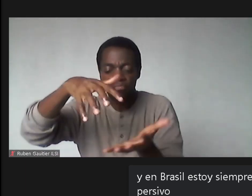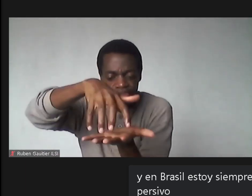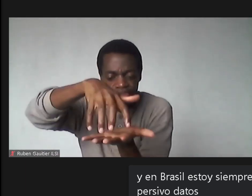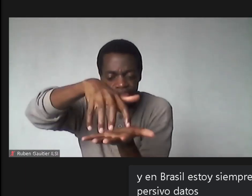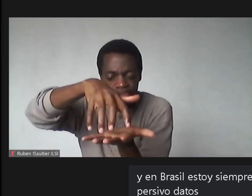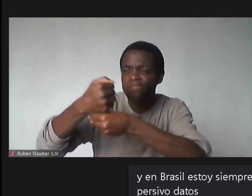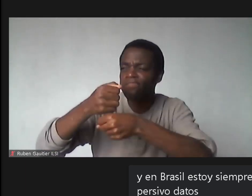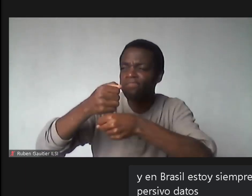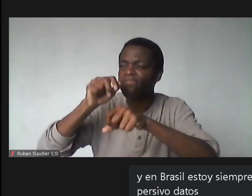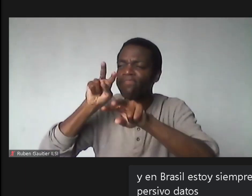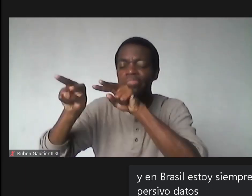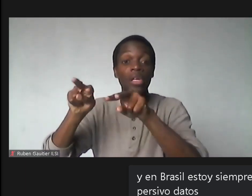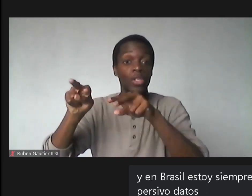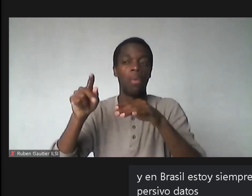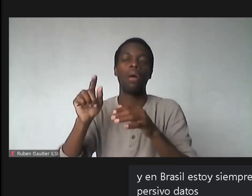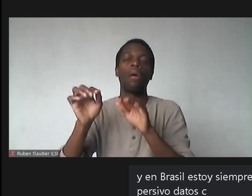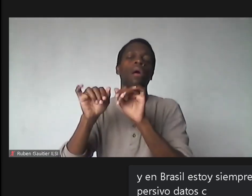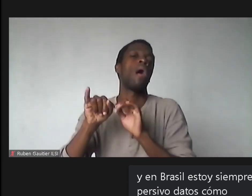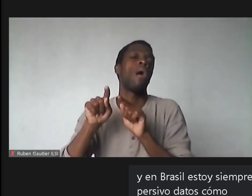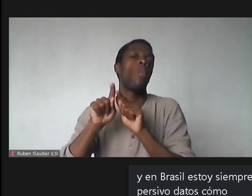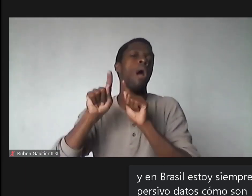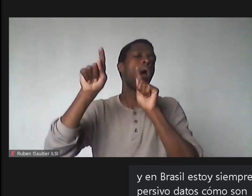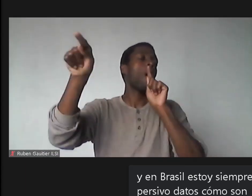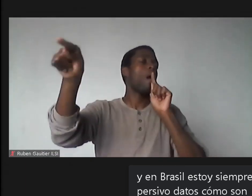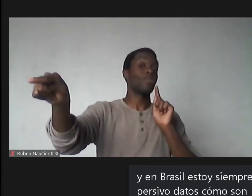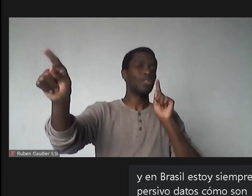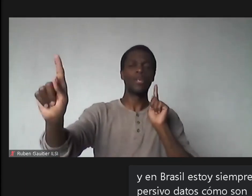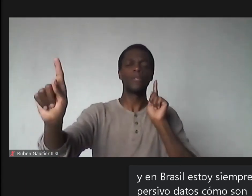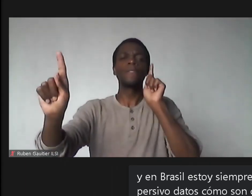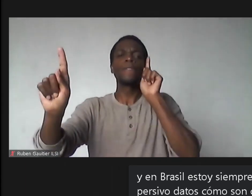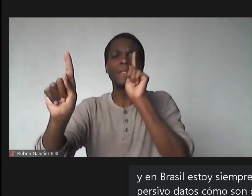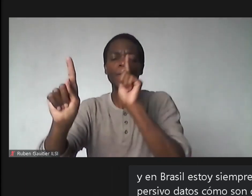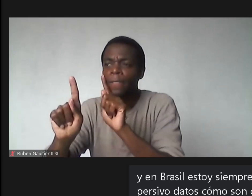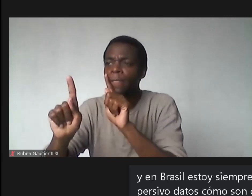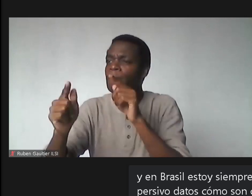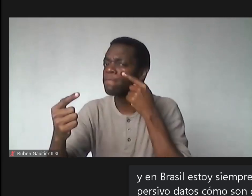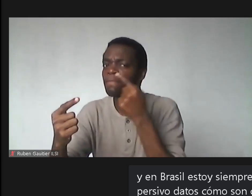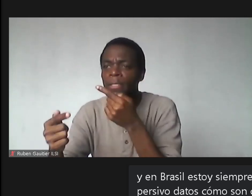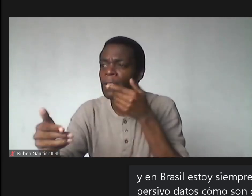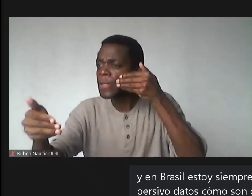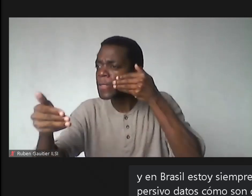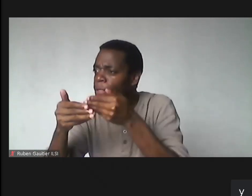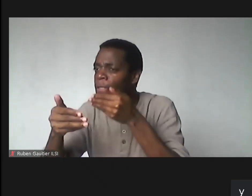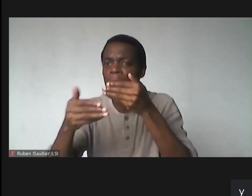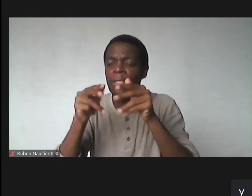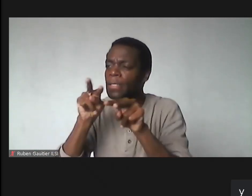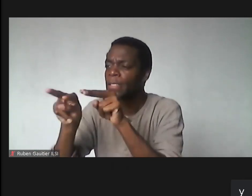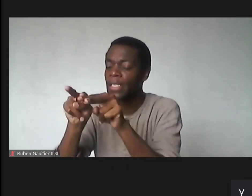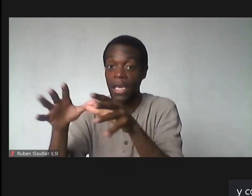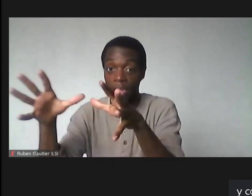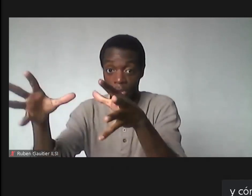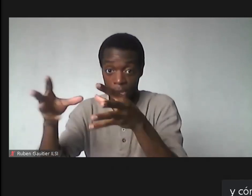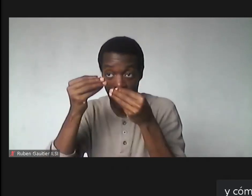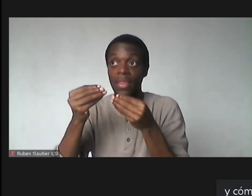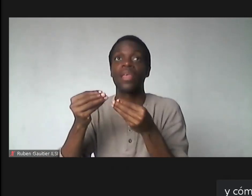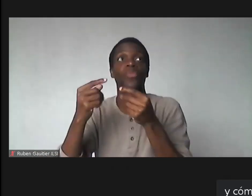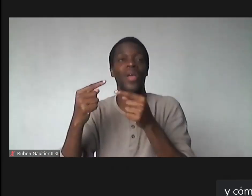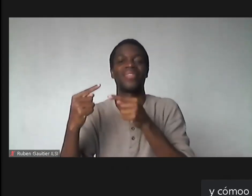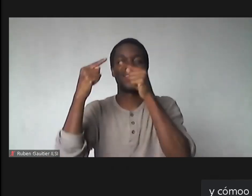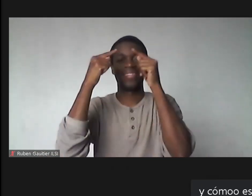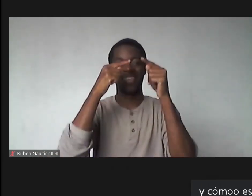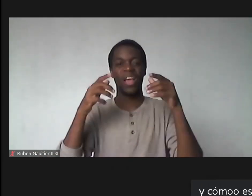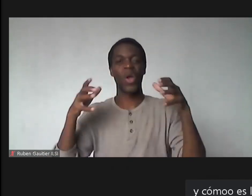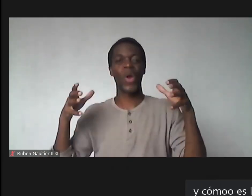colectados acá en mi país, cómo es la charla con el Washington Group, que es una otra perspectiva. Así bien, para